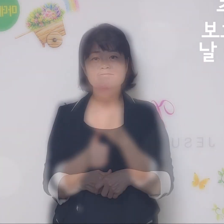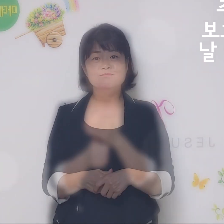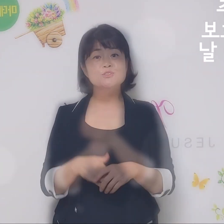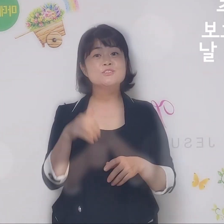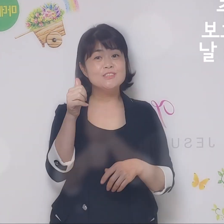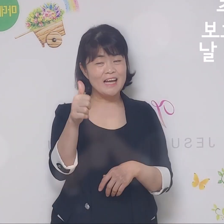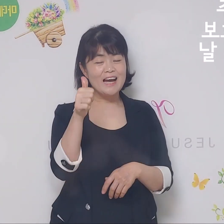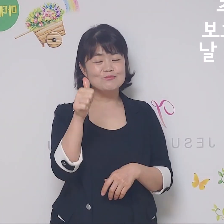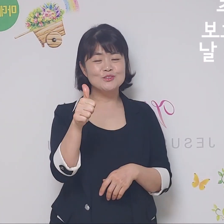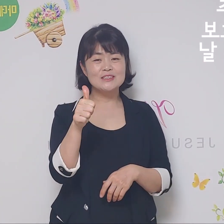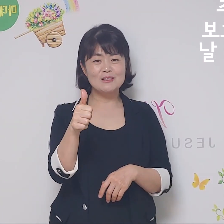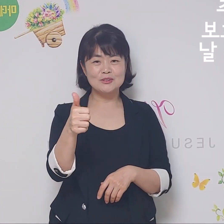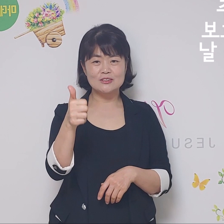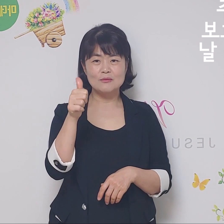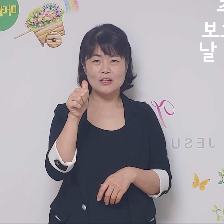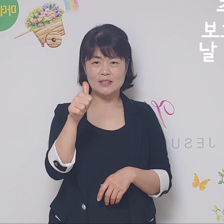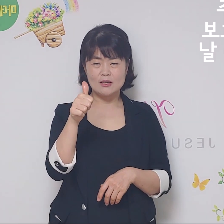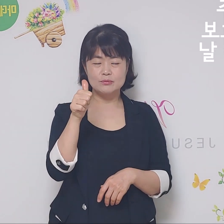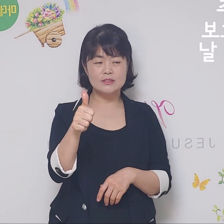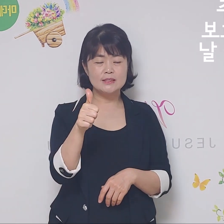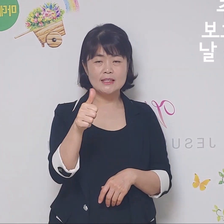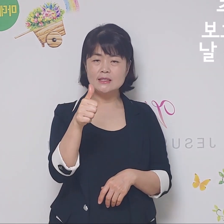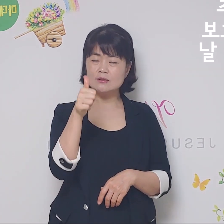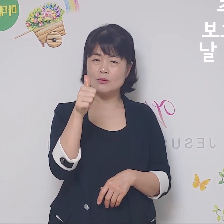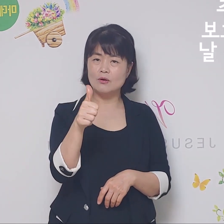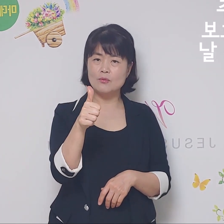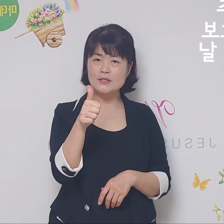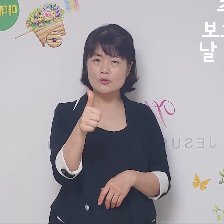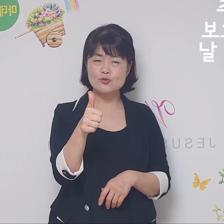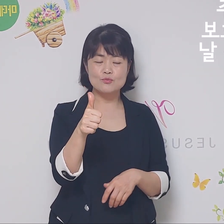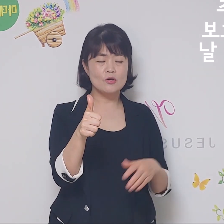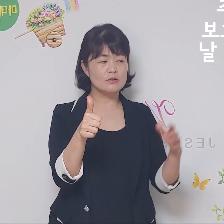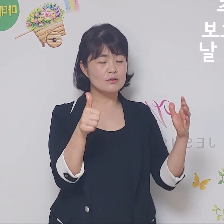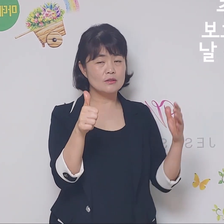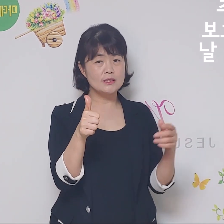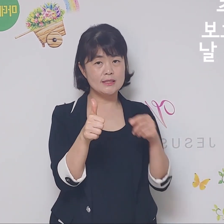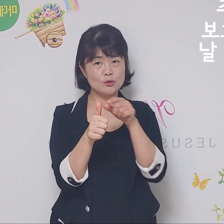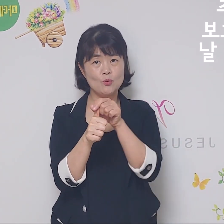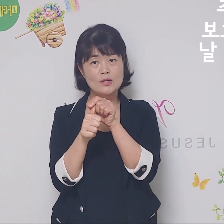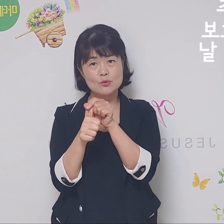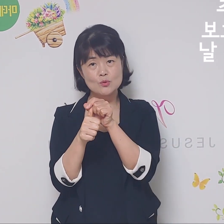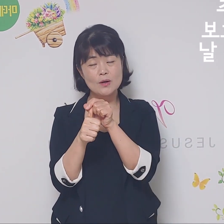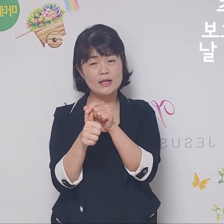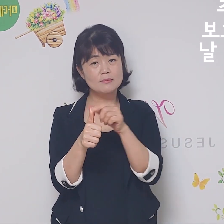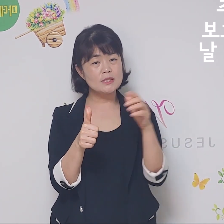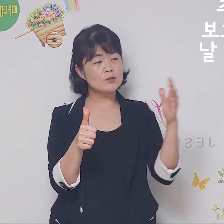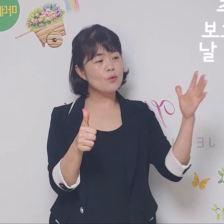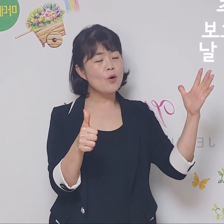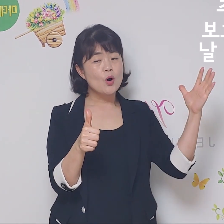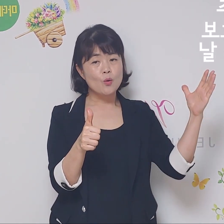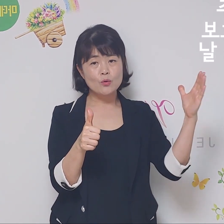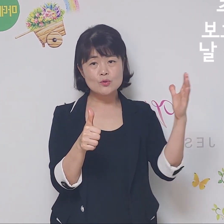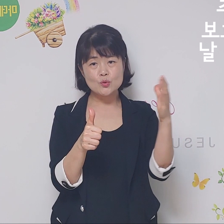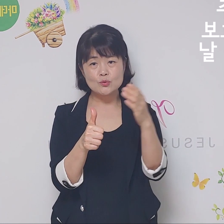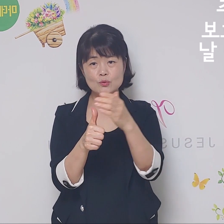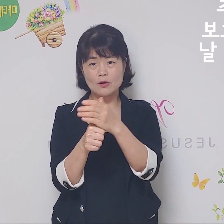붙드시리. 붙들다를 먼저 설명할게요. 붙들다는 왼손 주먹을 쥐시고 왼손 손가락을 피시고 오른손으로